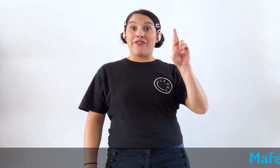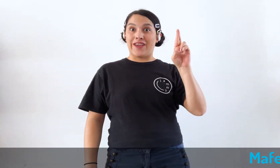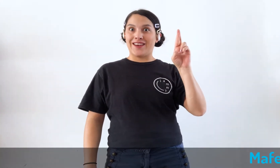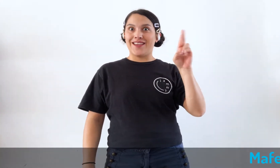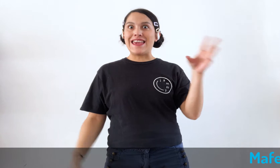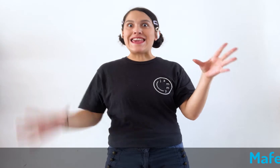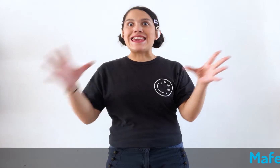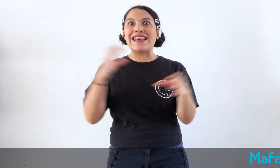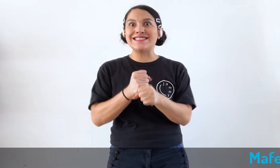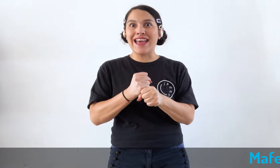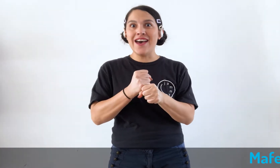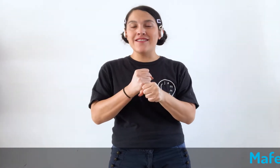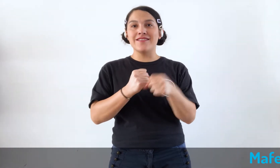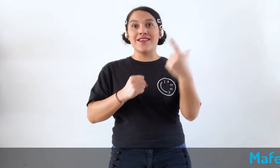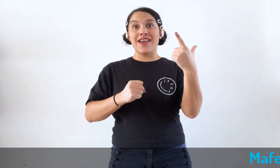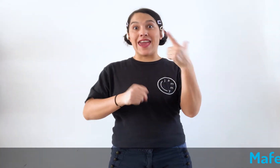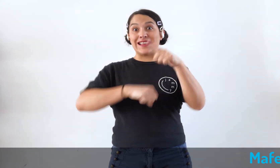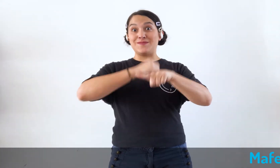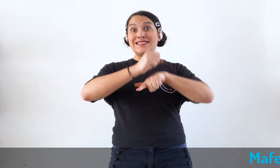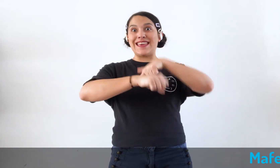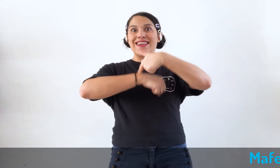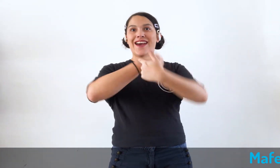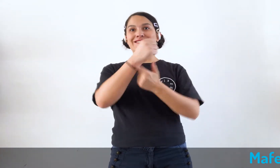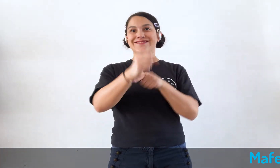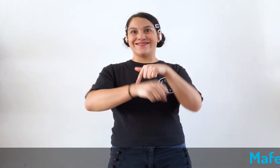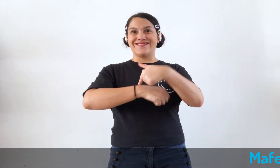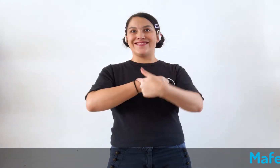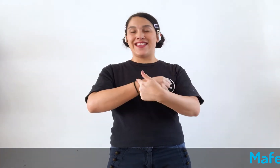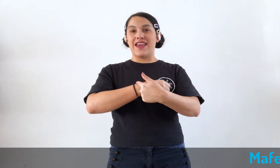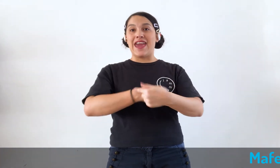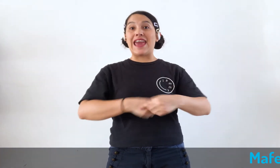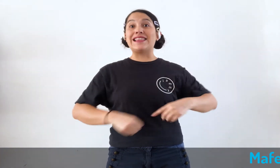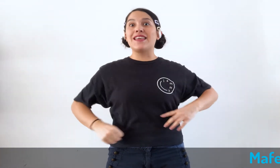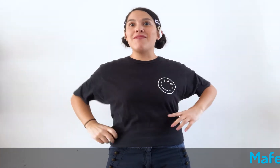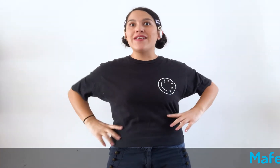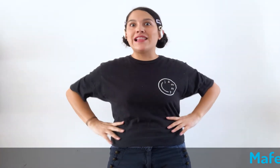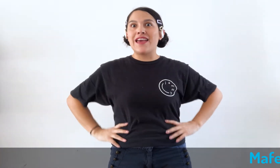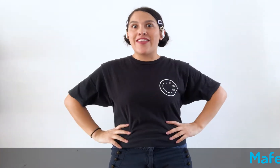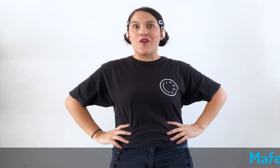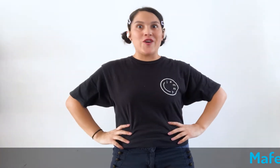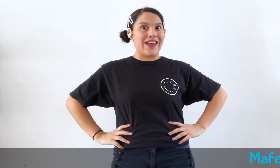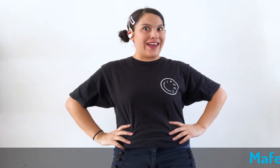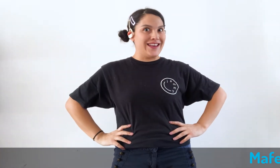Mafer. Y esta es mi seña. El tema del día de hoy es...